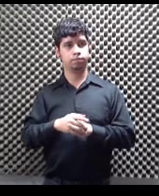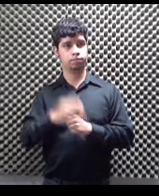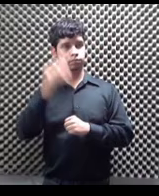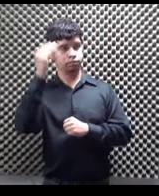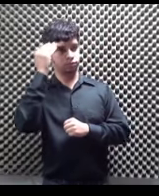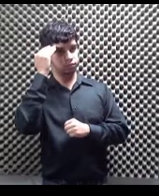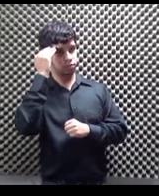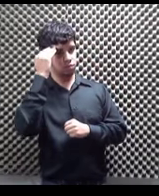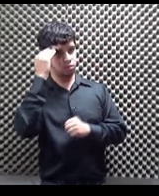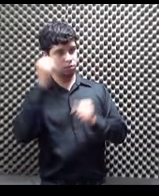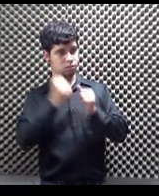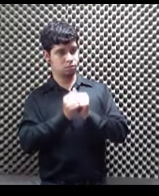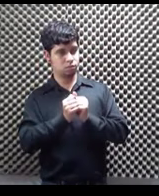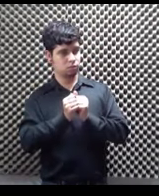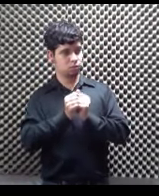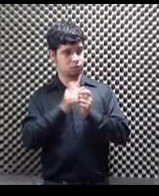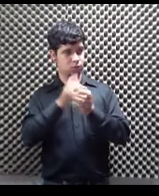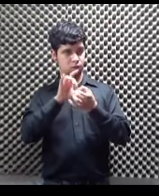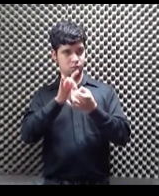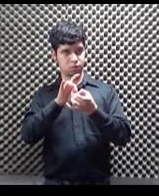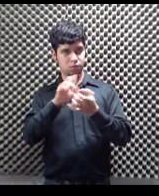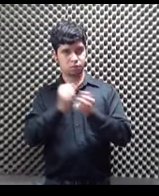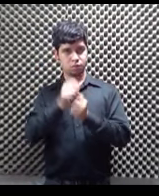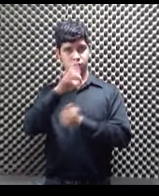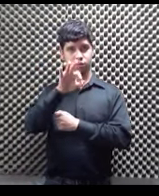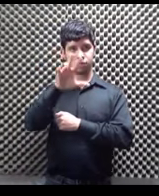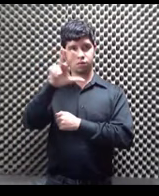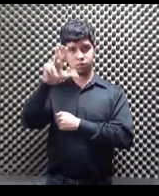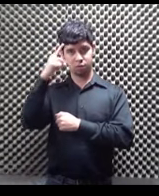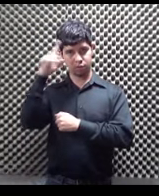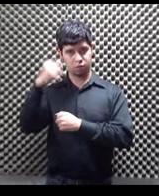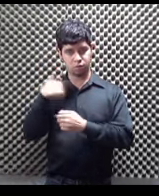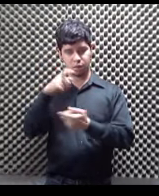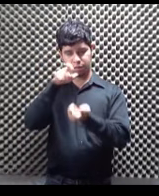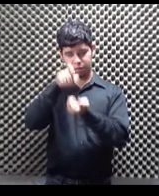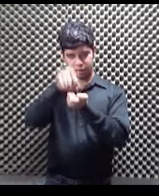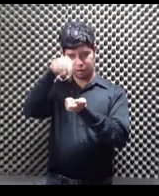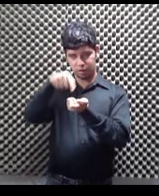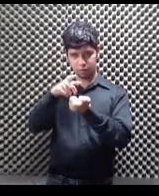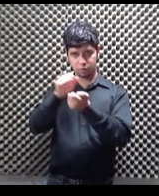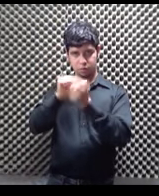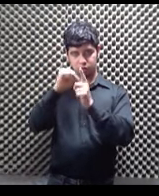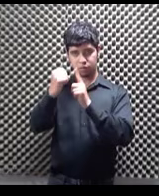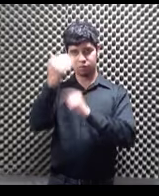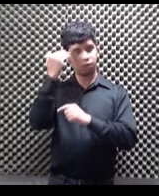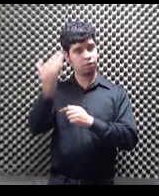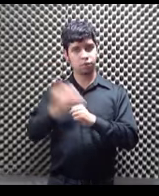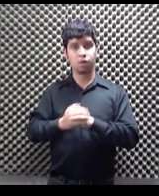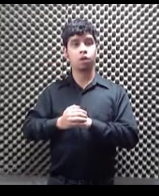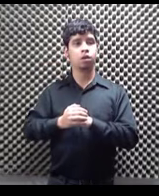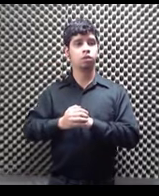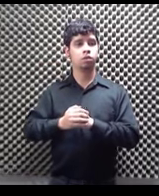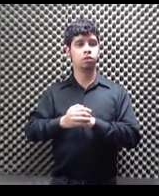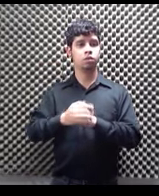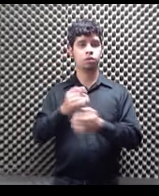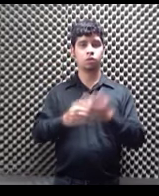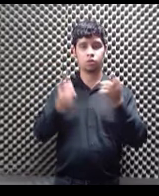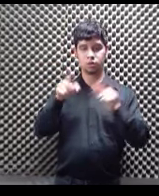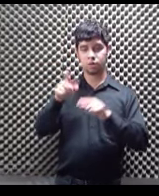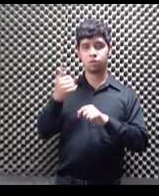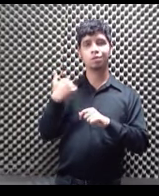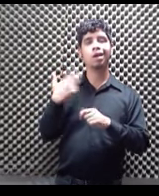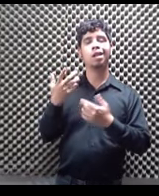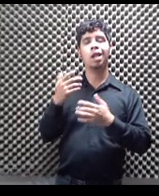sabía que había algo con el 53, pero no sabía que era por eso. Ah, bueno. Sí, lo que pasa es que la obra comienza con una